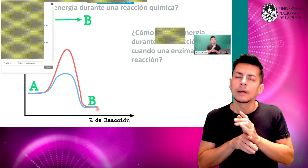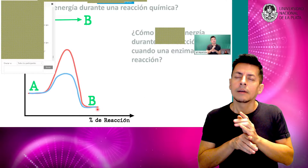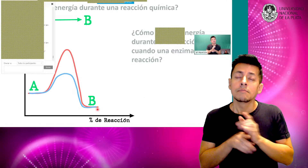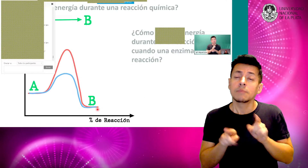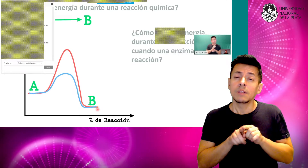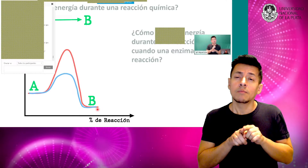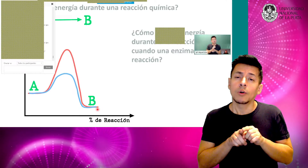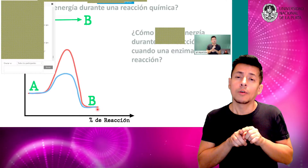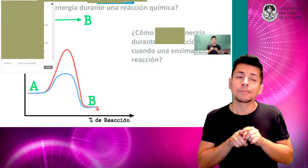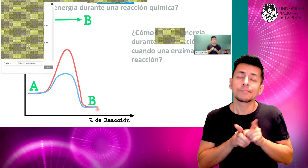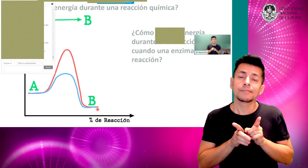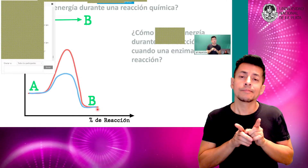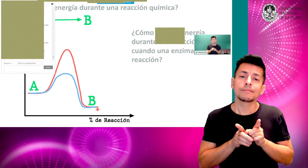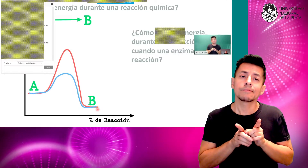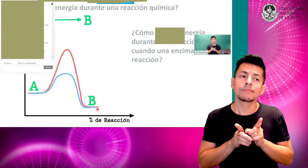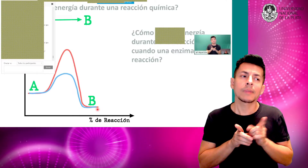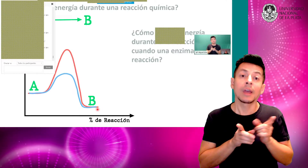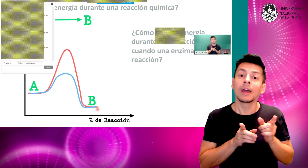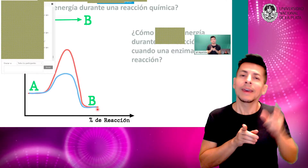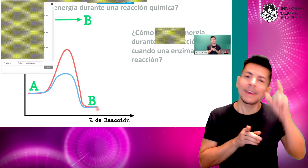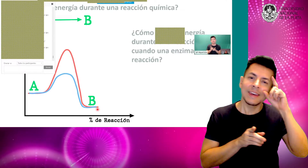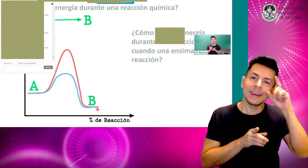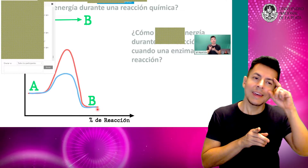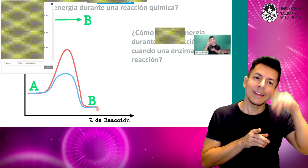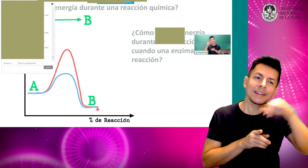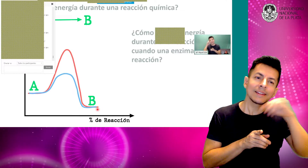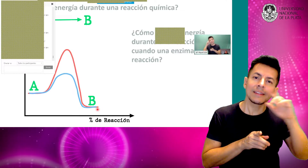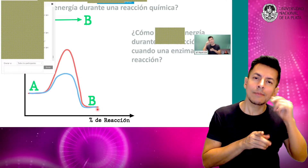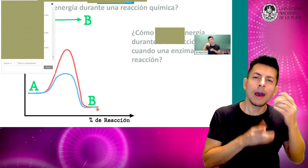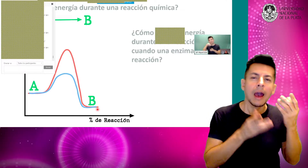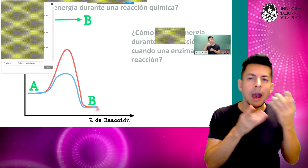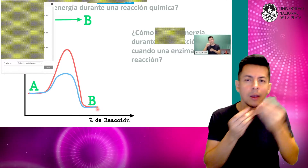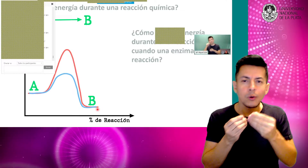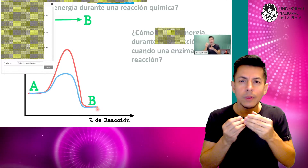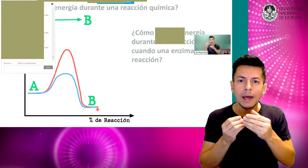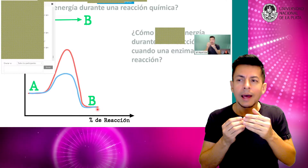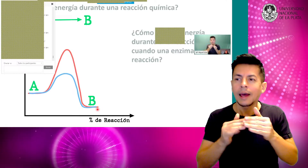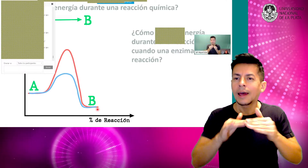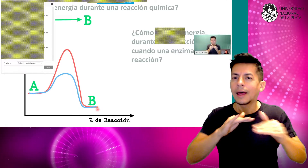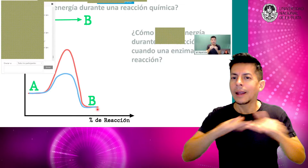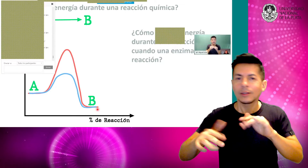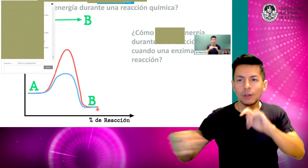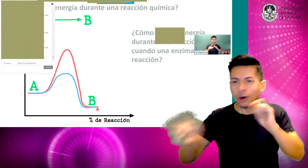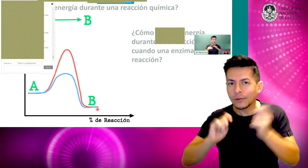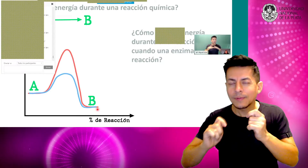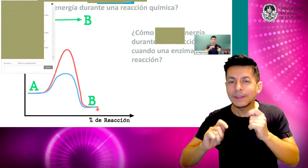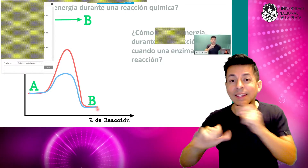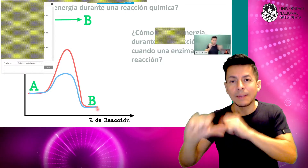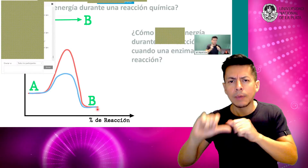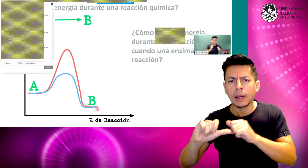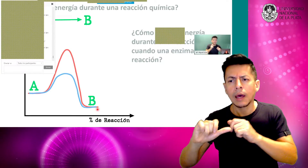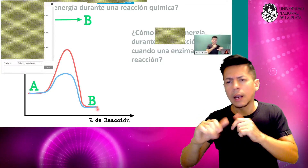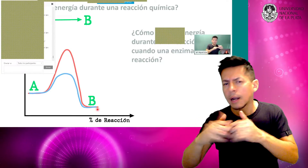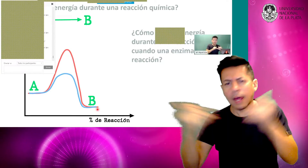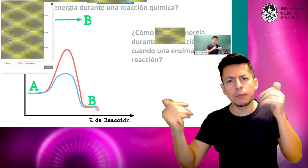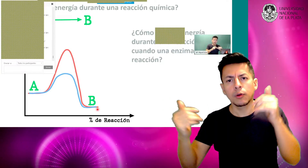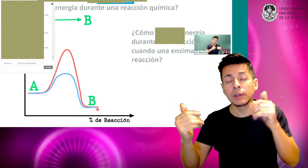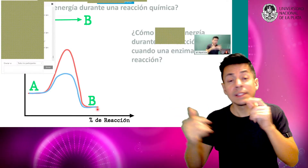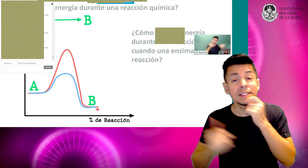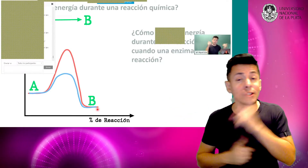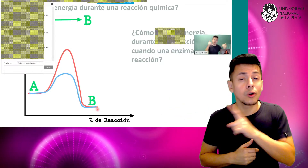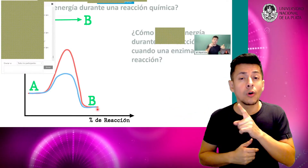enzimas aparecen para hacer que las reacciones ocurran más rápido, ¿sí? Porque si no, nuestro